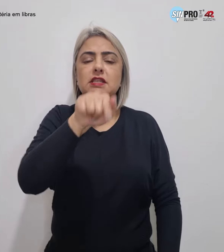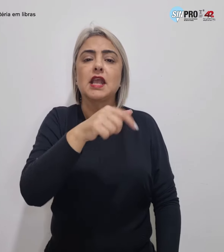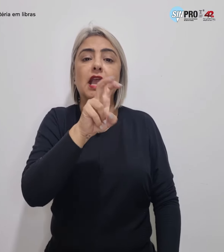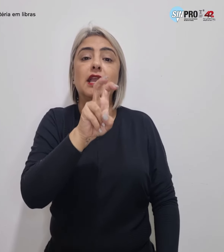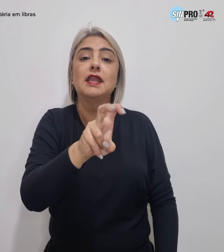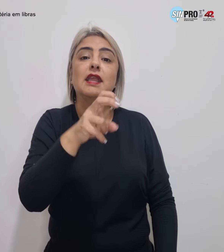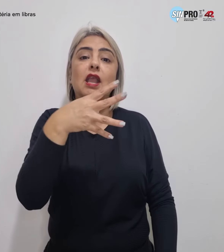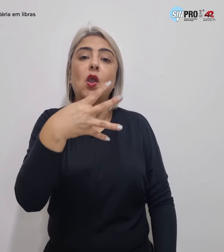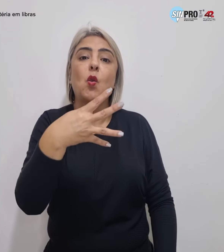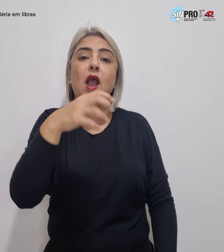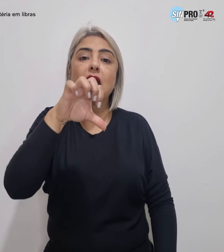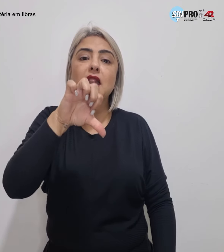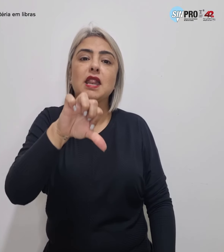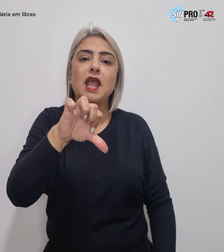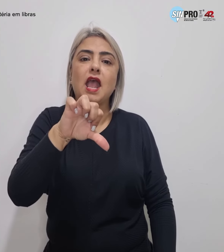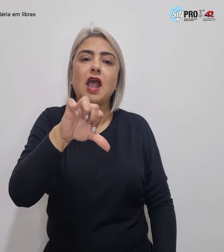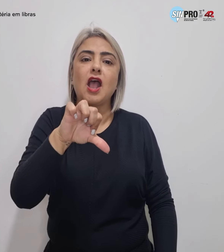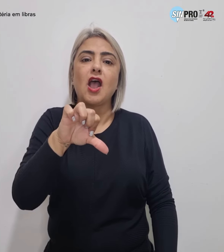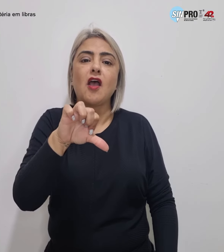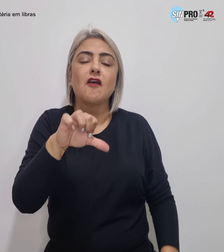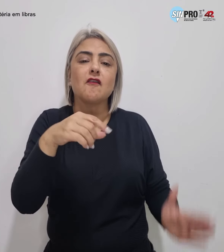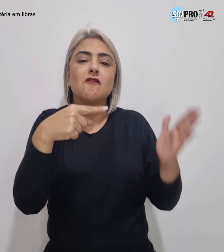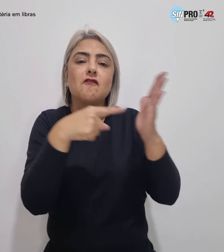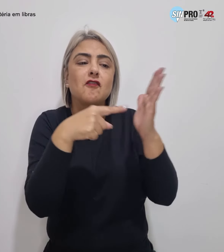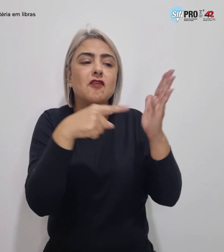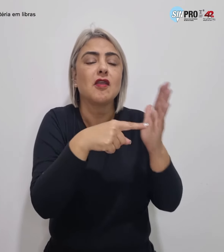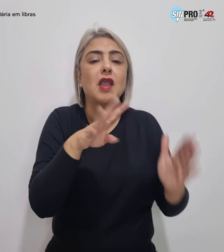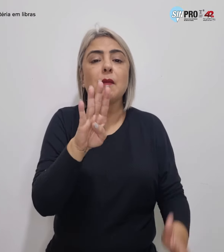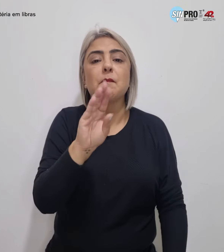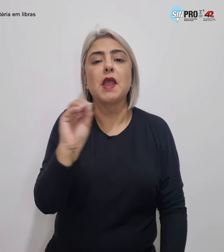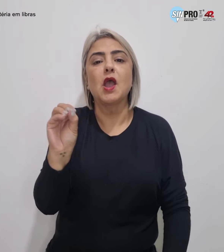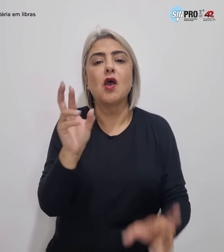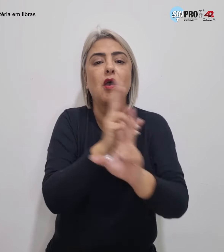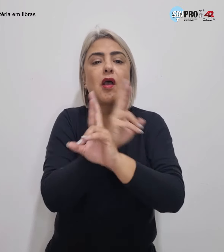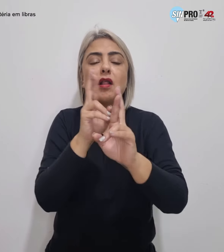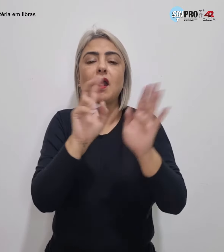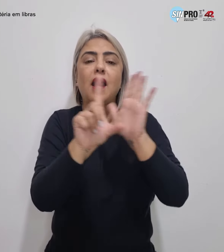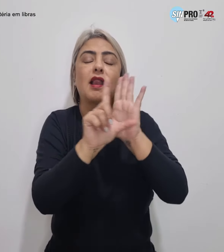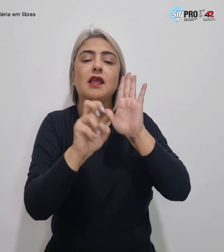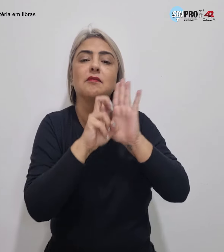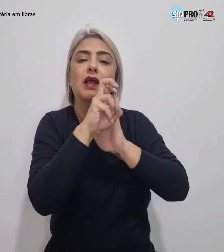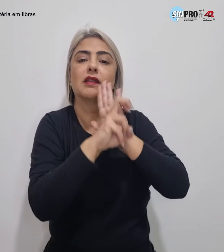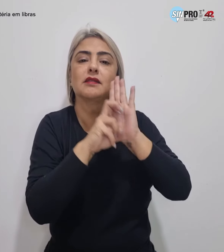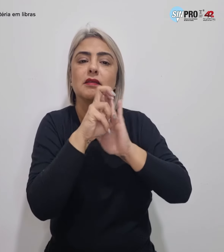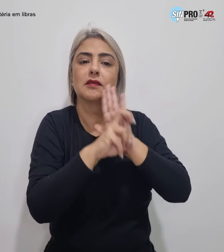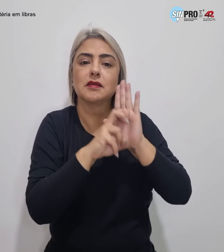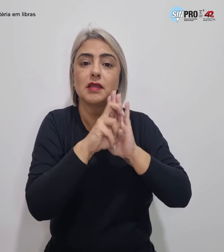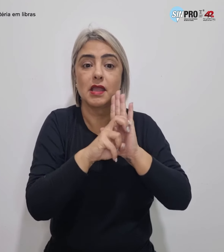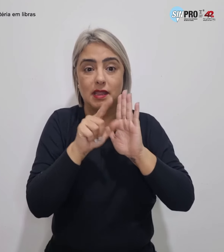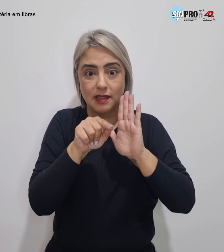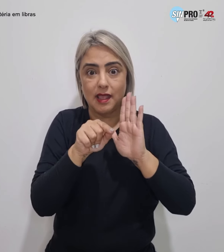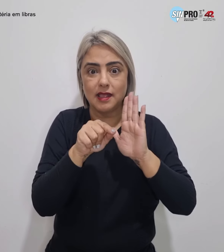17.549 ocorrências relacionadas a a Maria da Penha e dessas